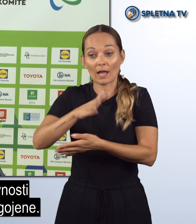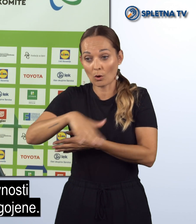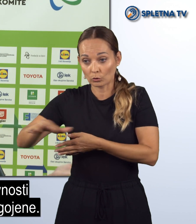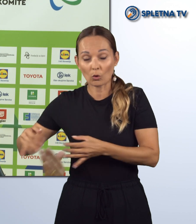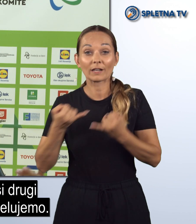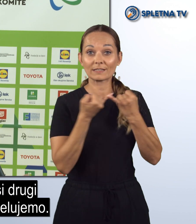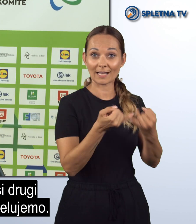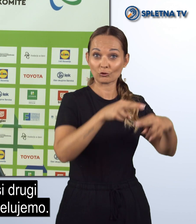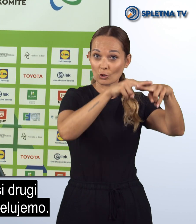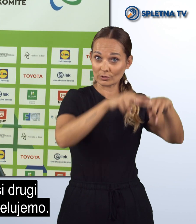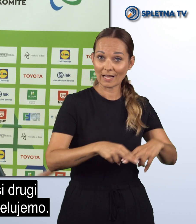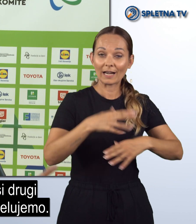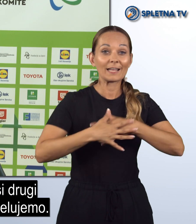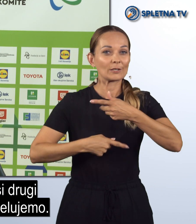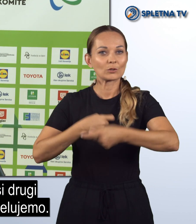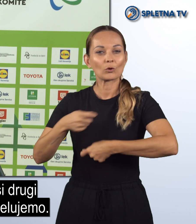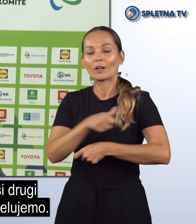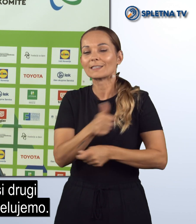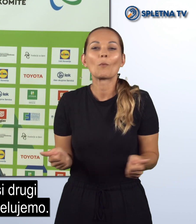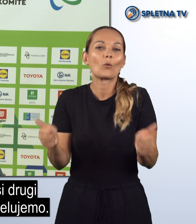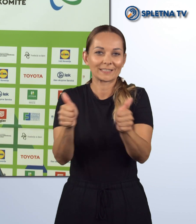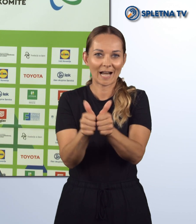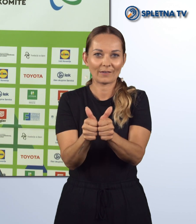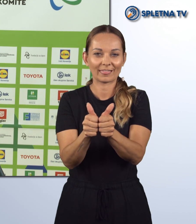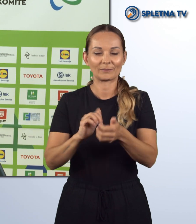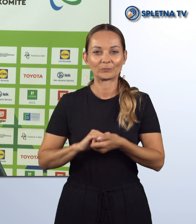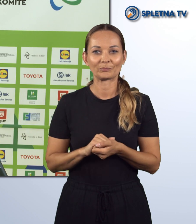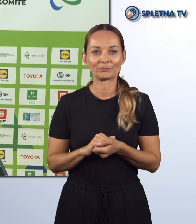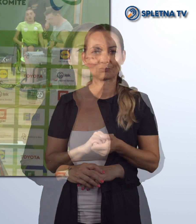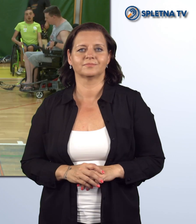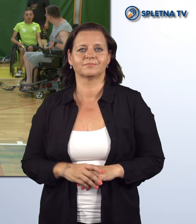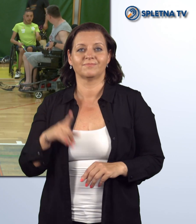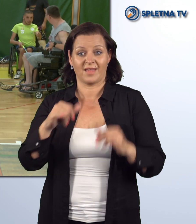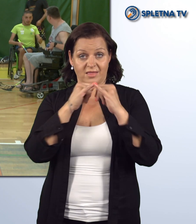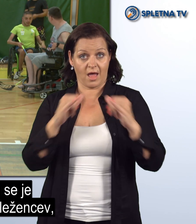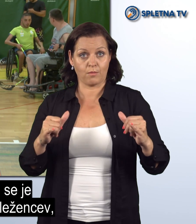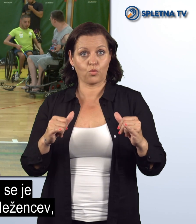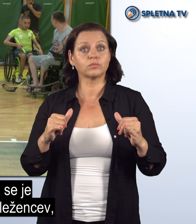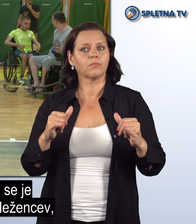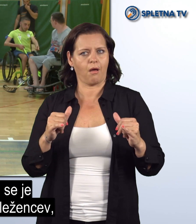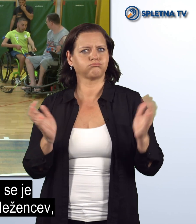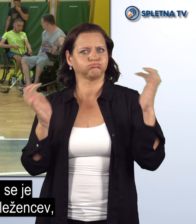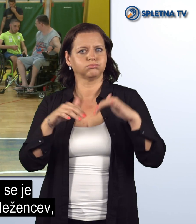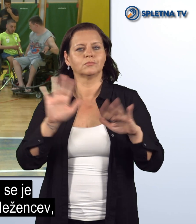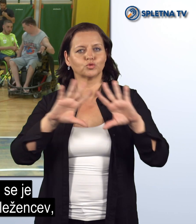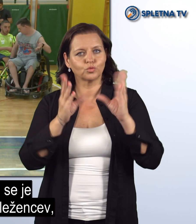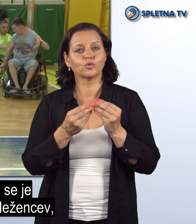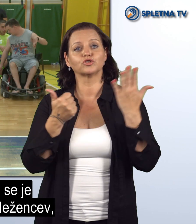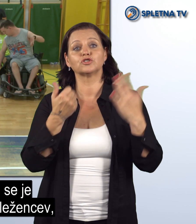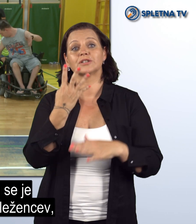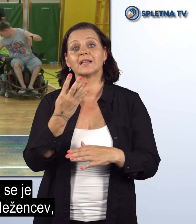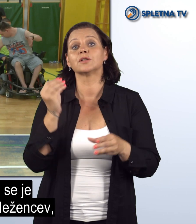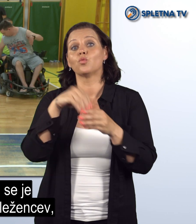prilagojene, starši in vsi ostali pa sodelujemo samo zraven. Na taboru se je zbralo